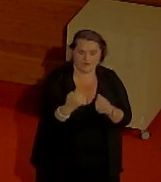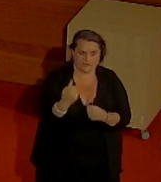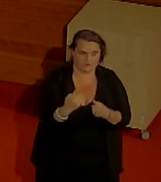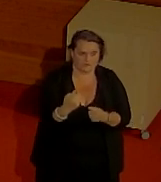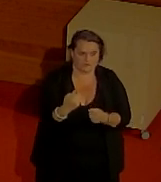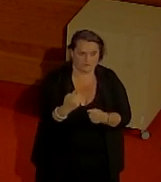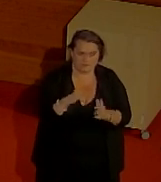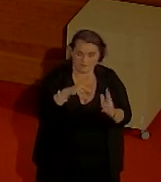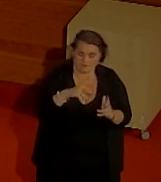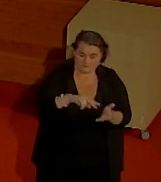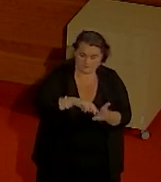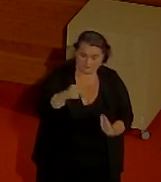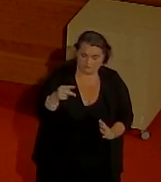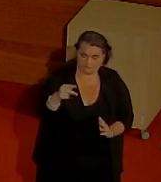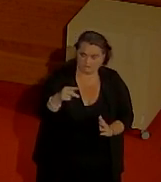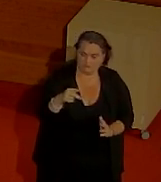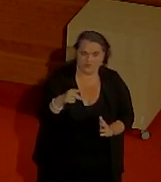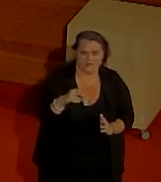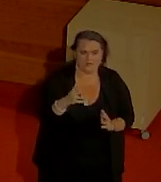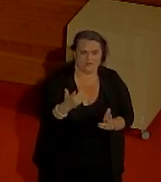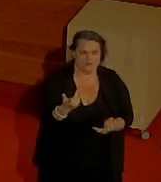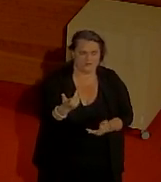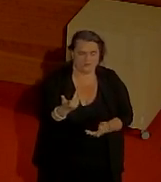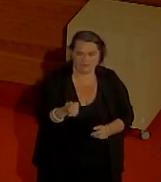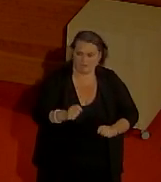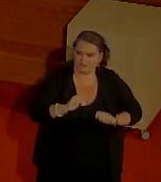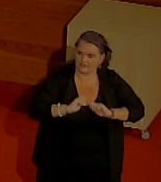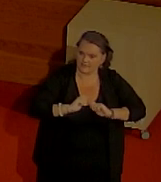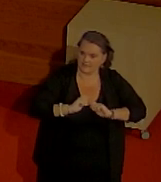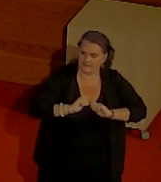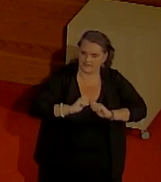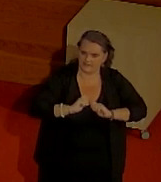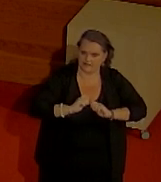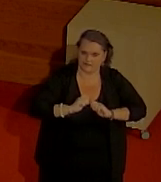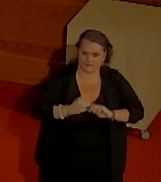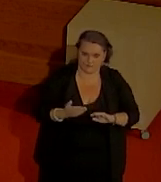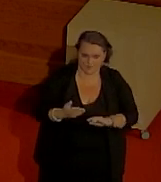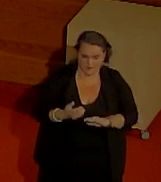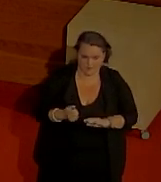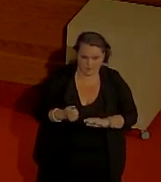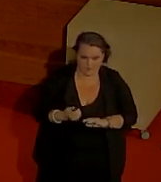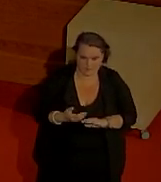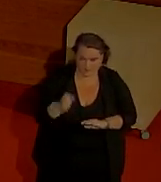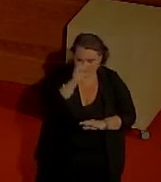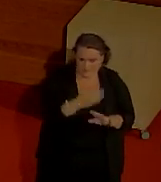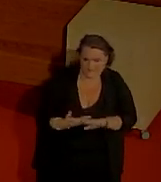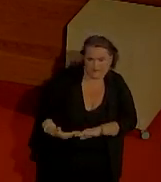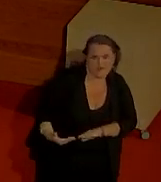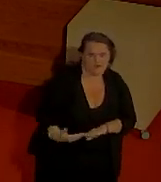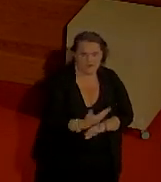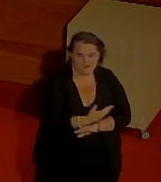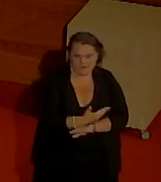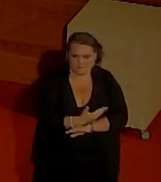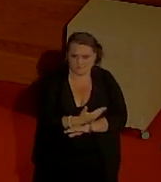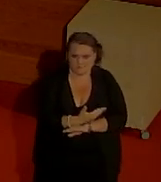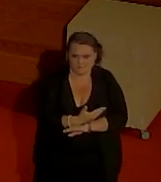contribuyen o pueden contribuir a asentar determinados prejuicios determinados clichés que